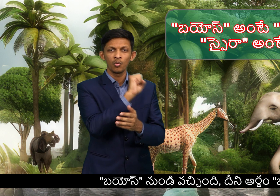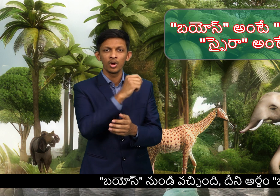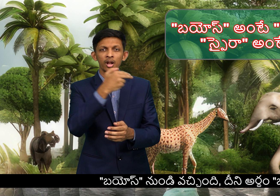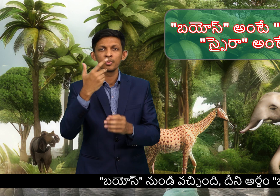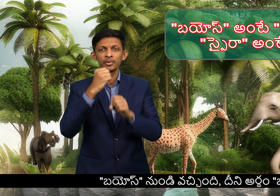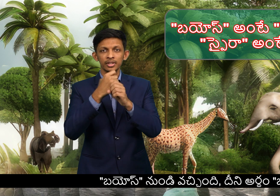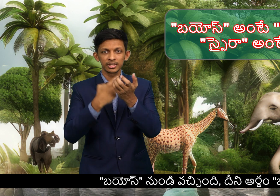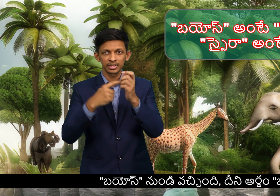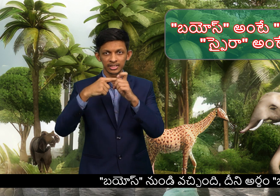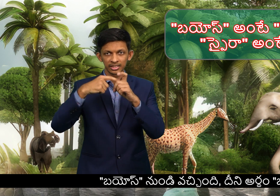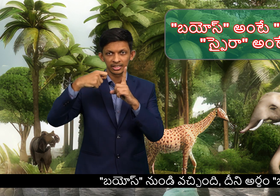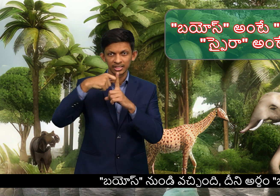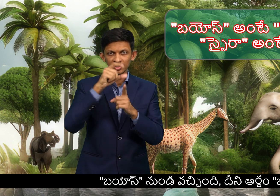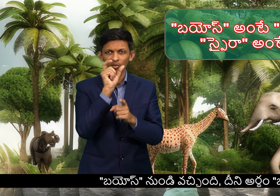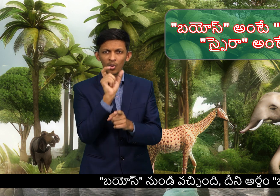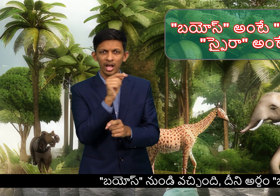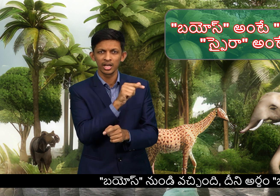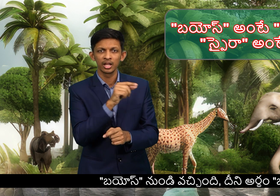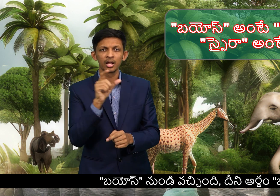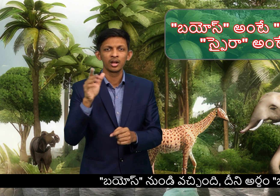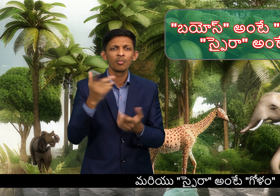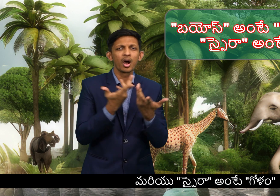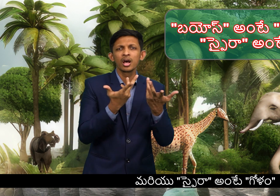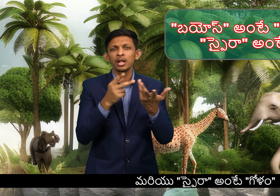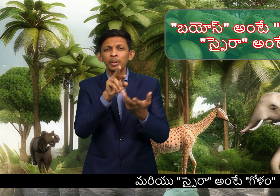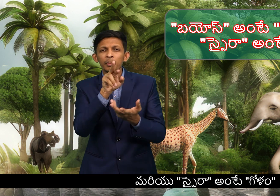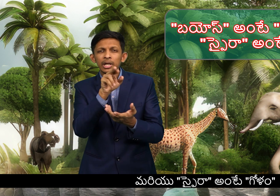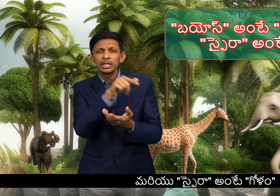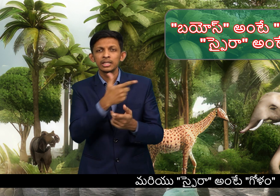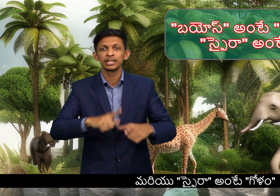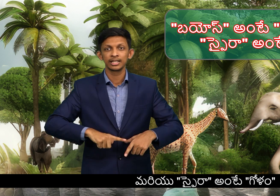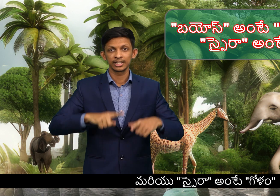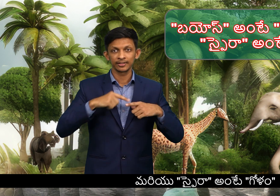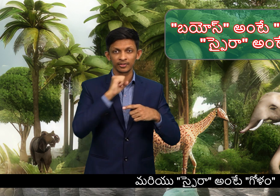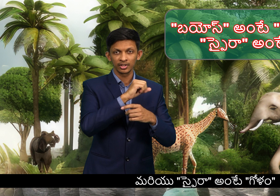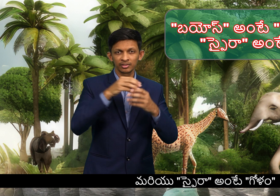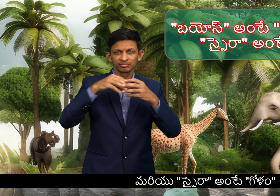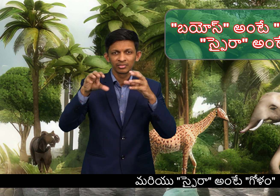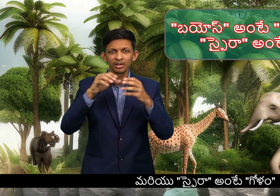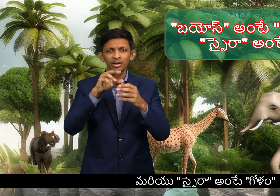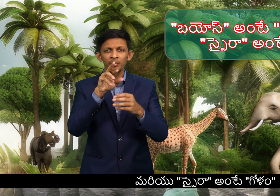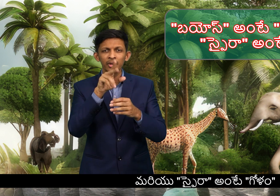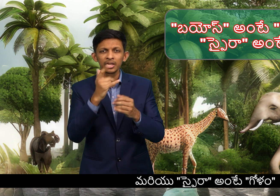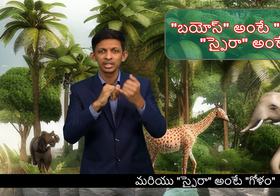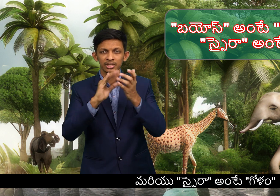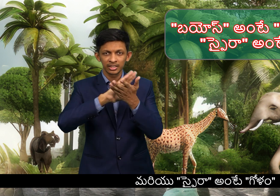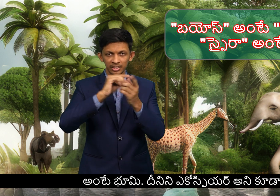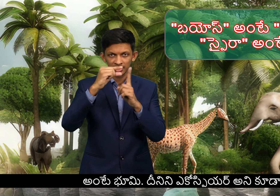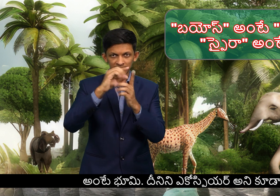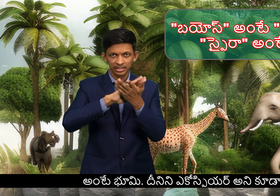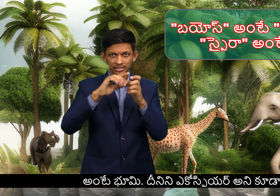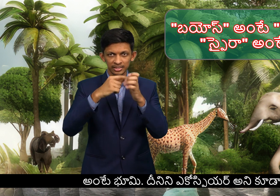బయోస్ నుండి వచ్చింది. దీని అర్థం జీవితం మరియు స్పైరా అంటే గోళం